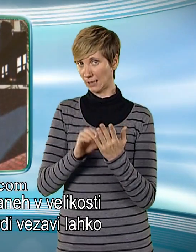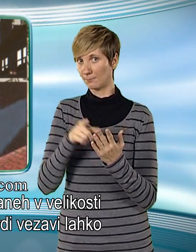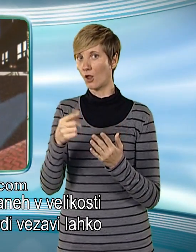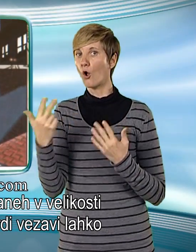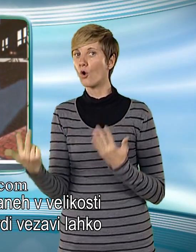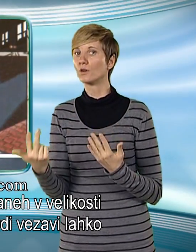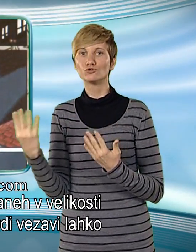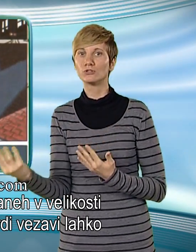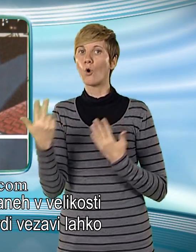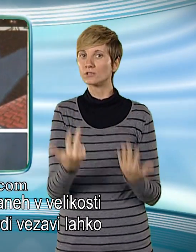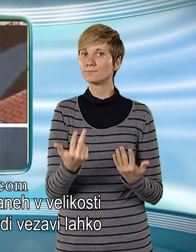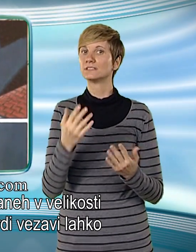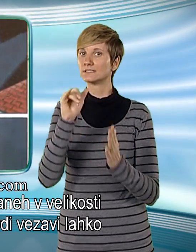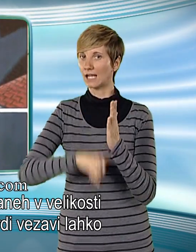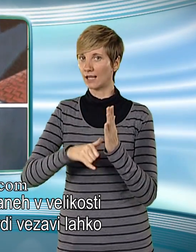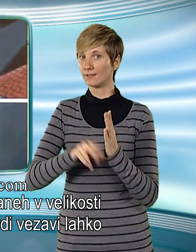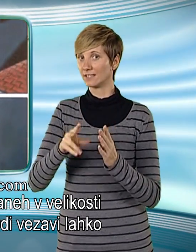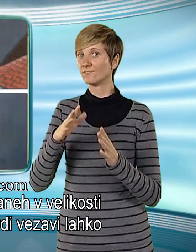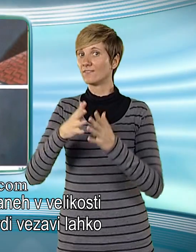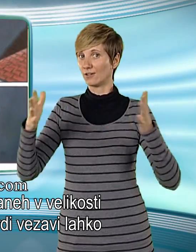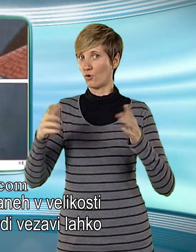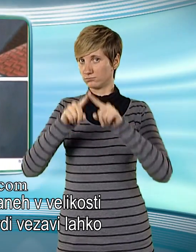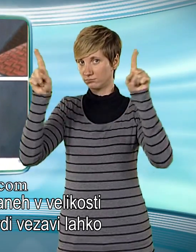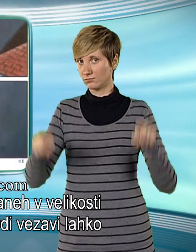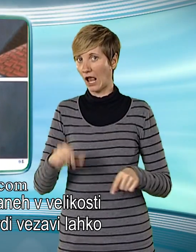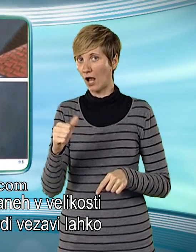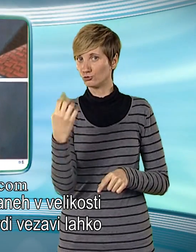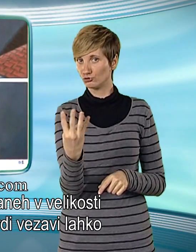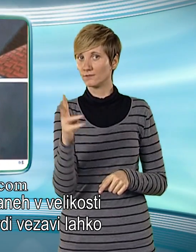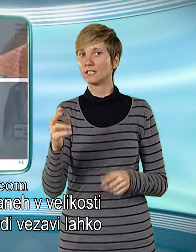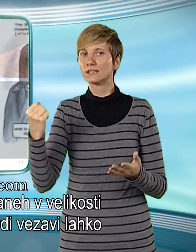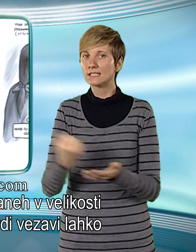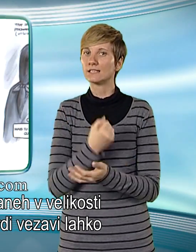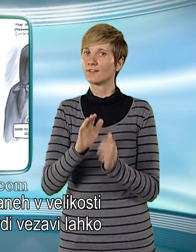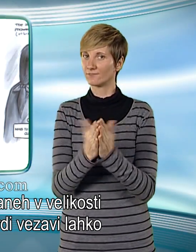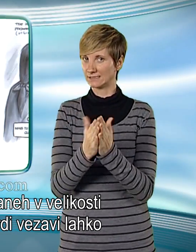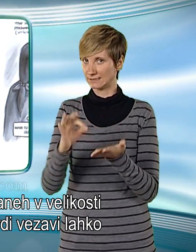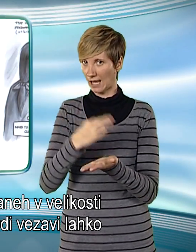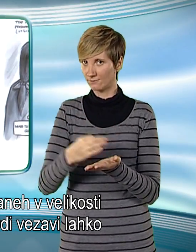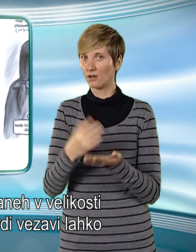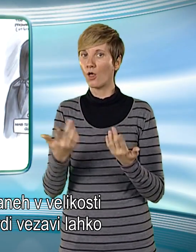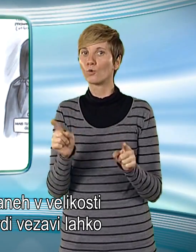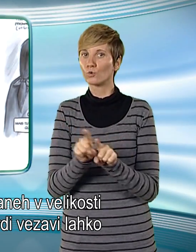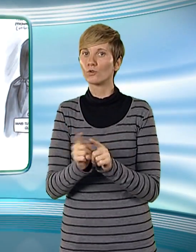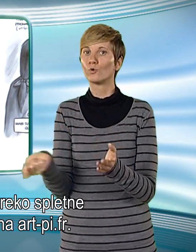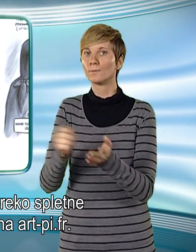Strip na 84 straneh v velikosti formata A4 v trdi vezavi lahko tudi kupite preko spletne knjigarne